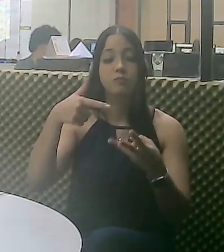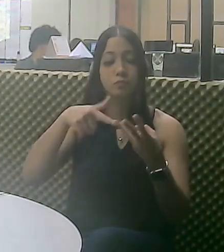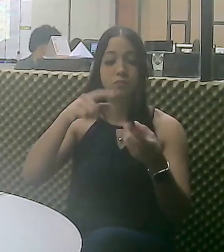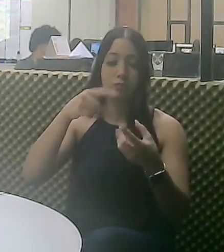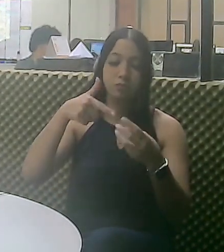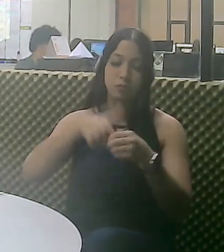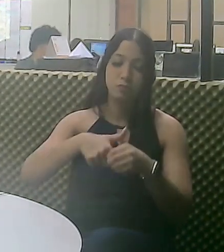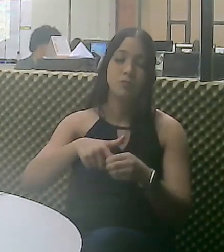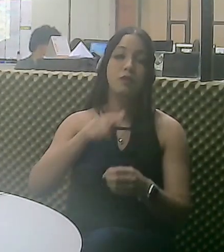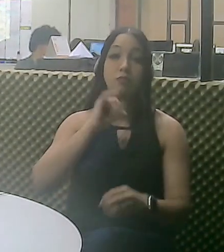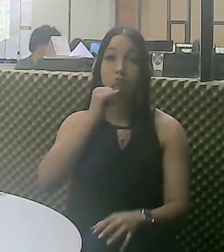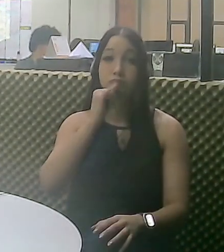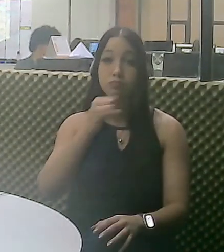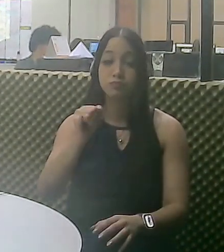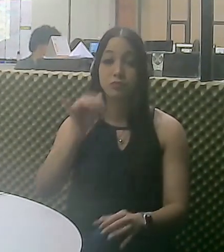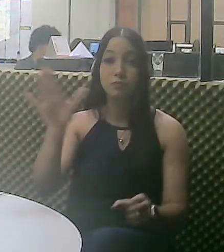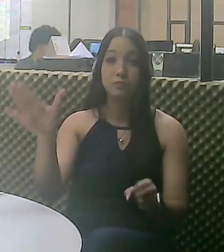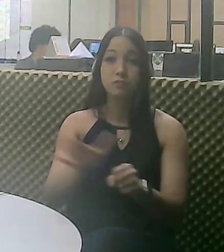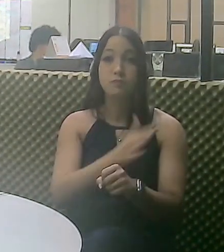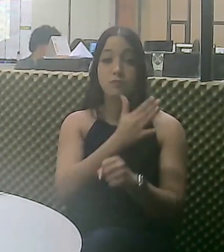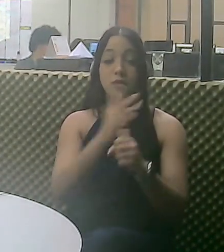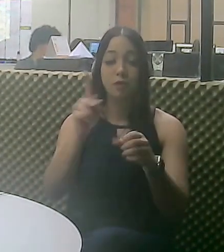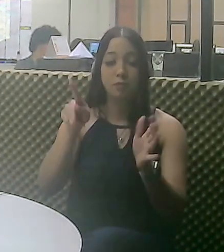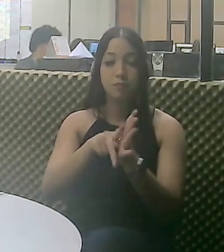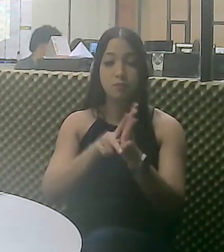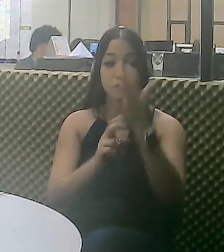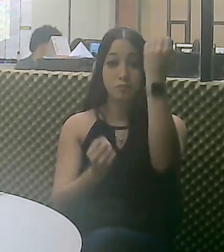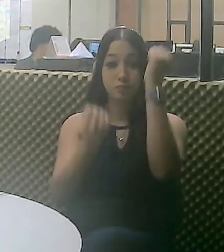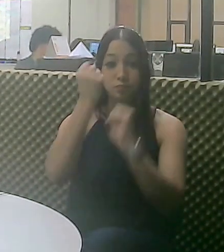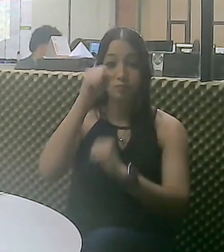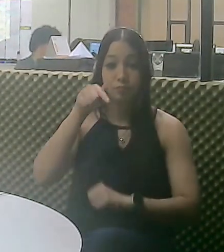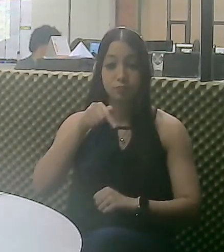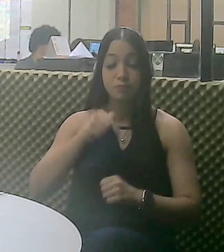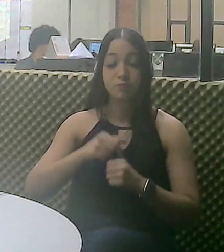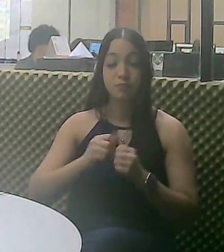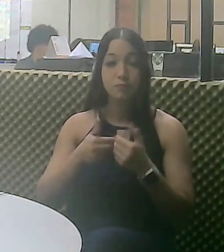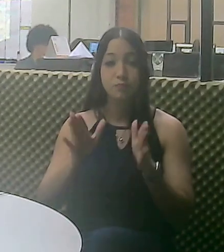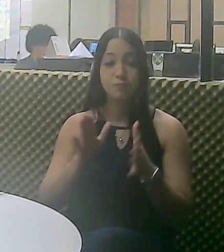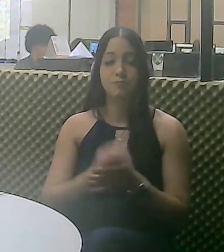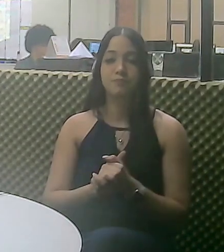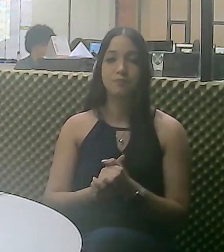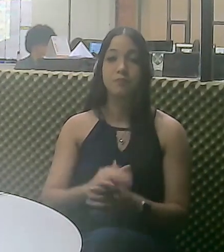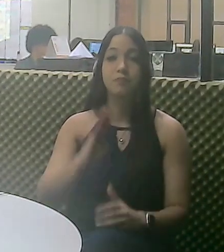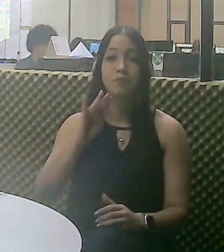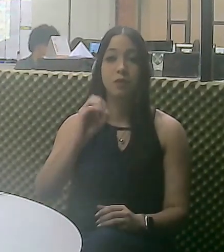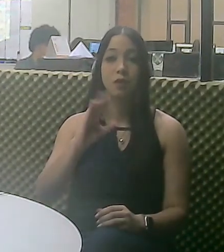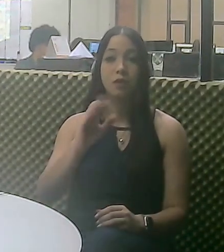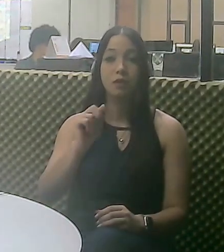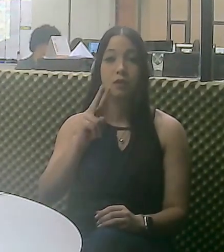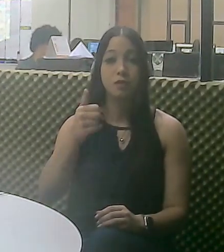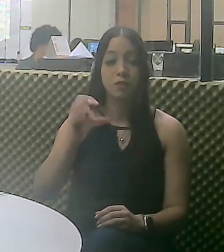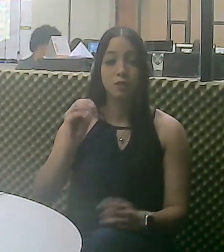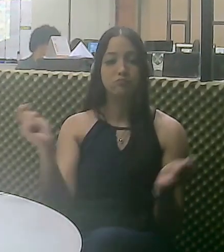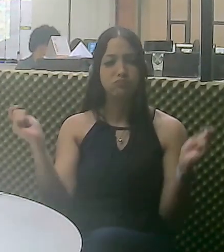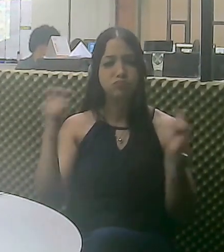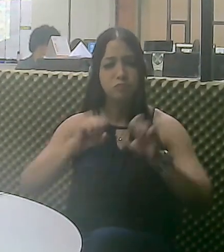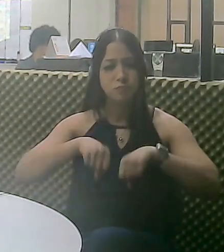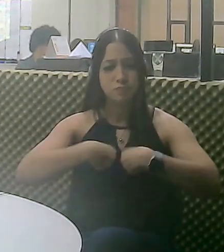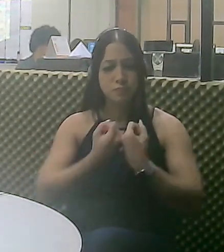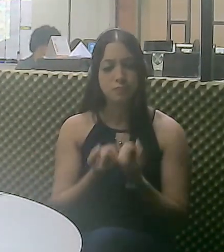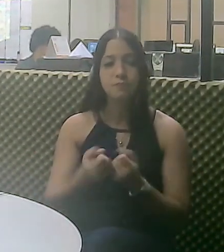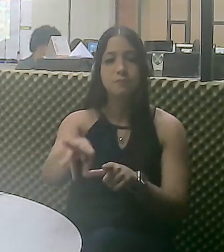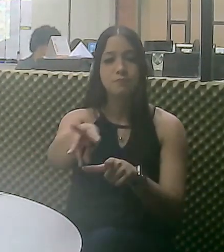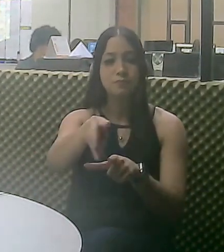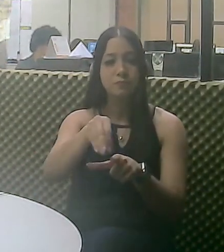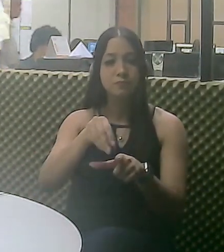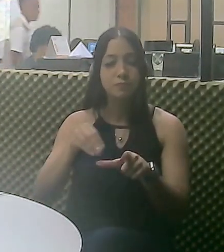forneceria energia suficiente para manter a própria planta de processamento já Como biocarvão pode potencializar o